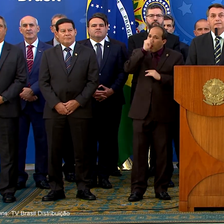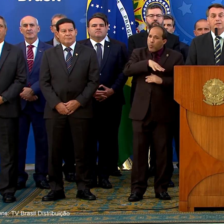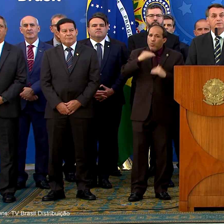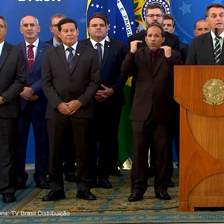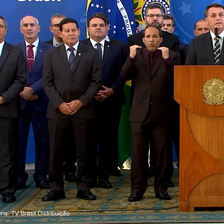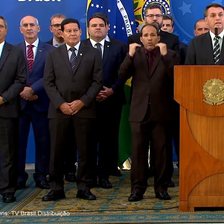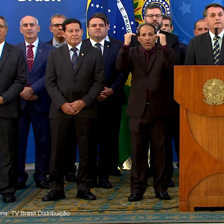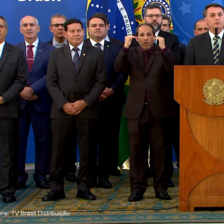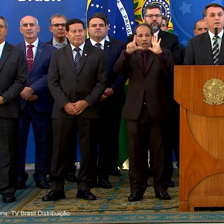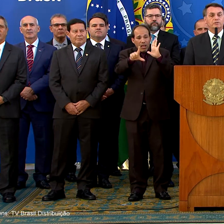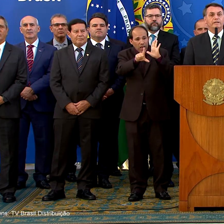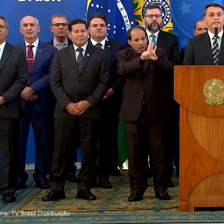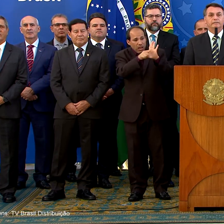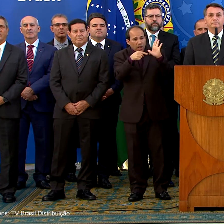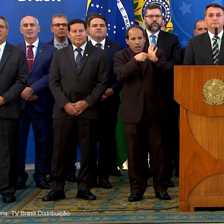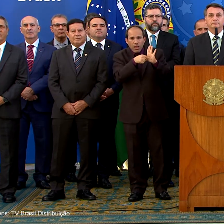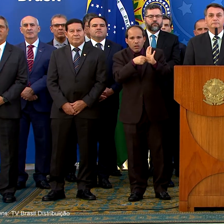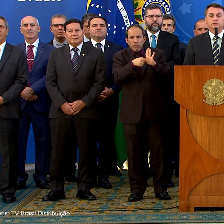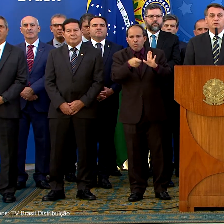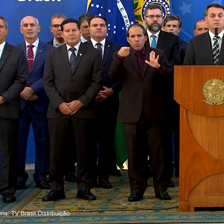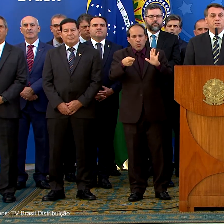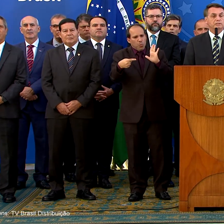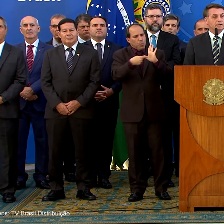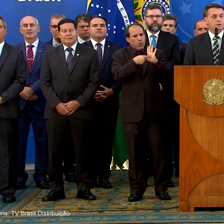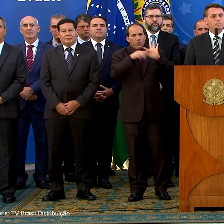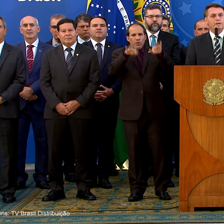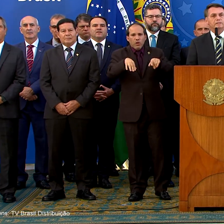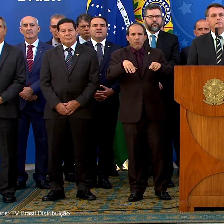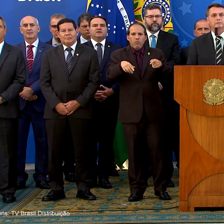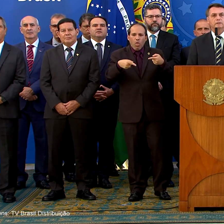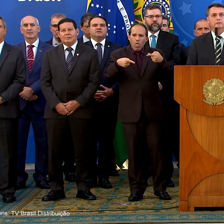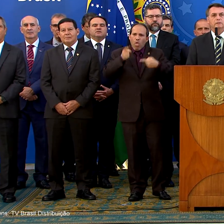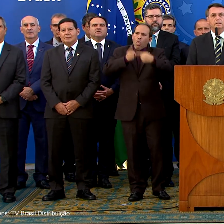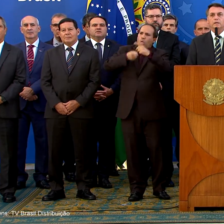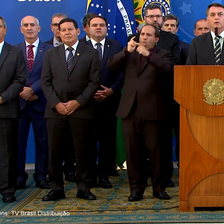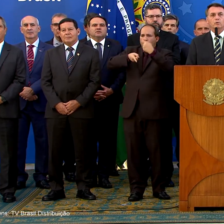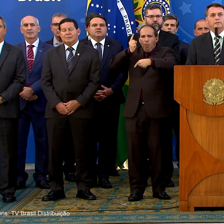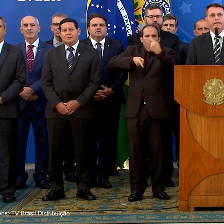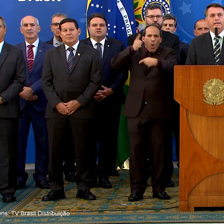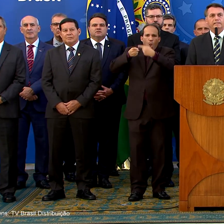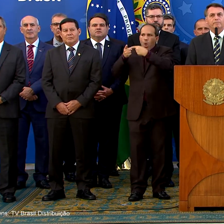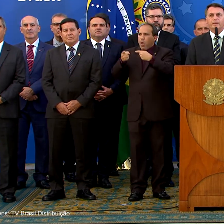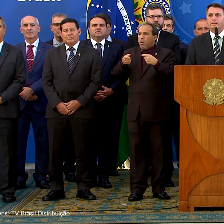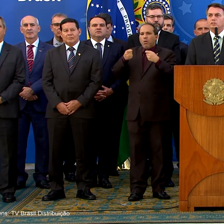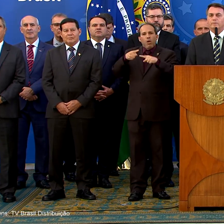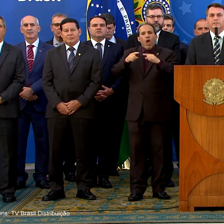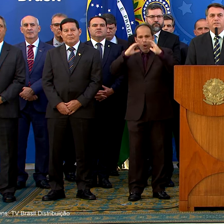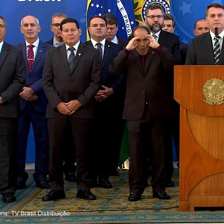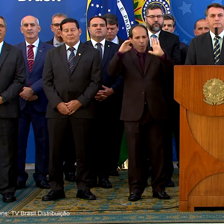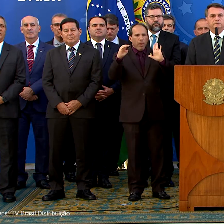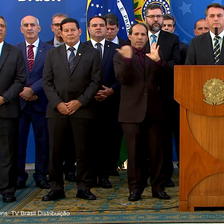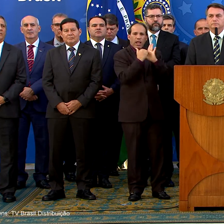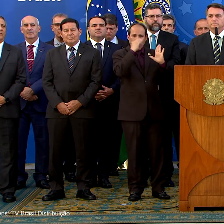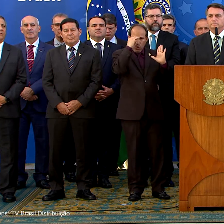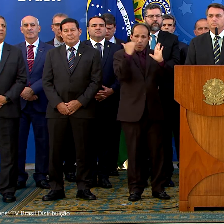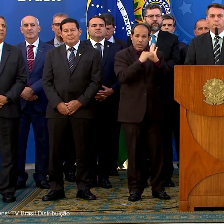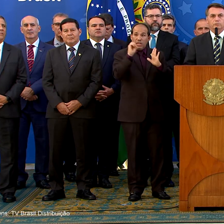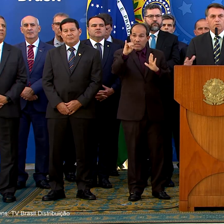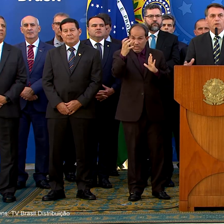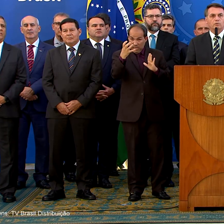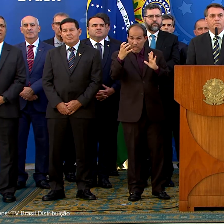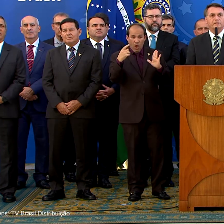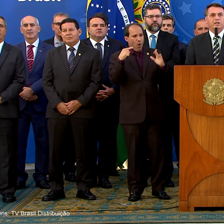ser lei não tem que ser questionada de curtida tem que ser cumprida que a contra ela que apresente uma dim